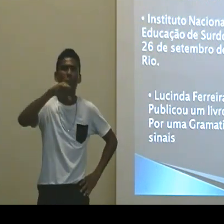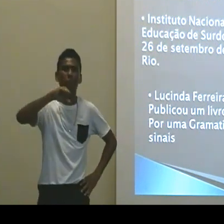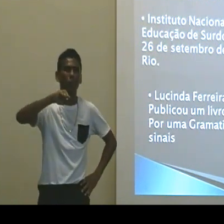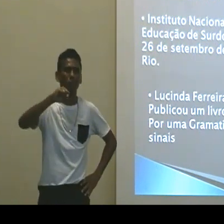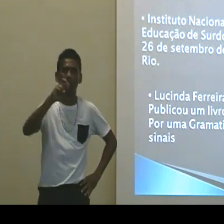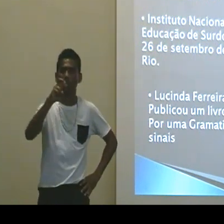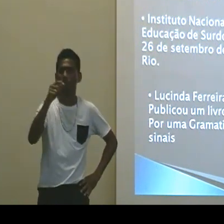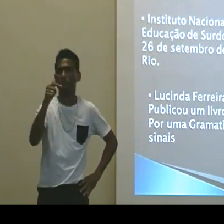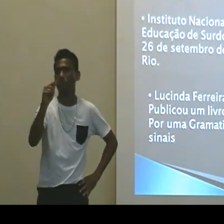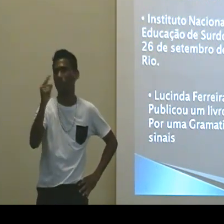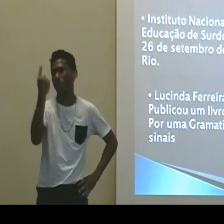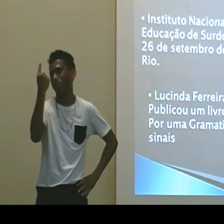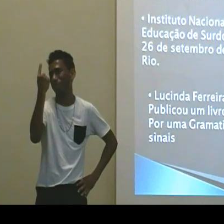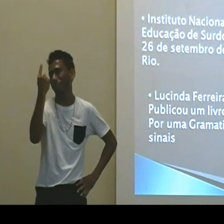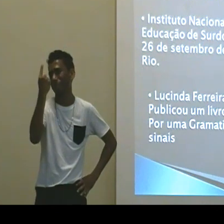por ele como surdo.